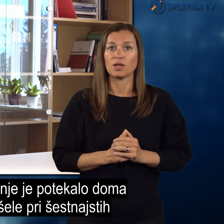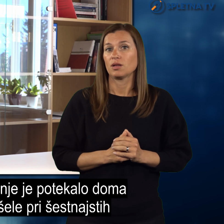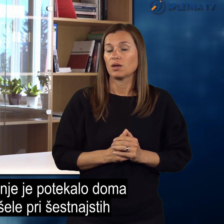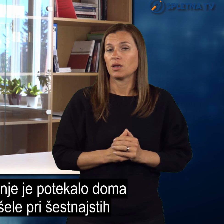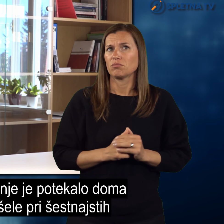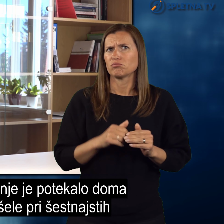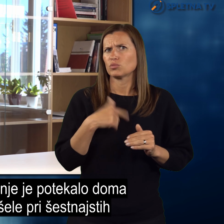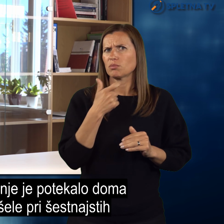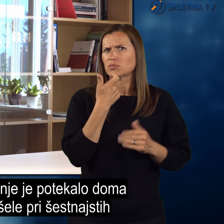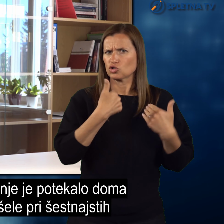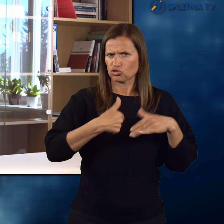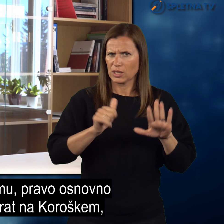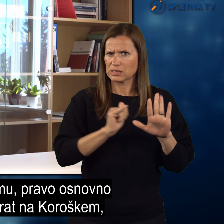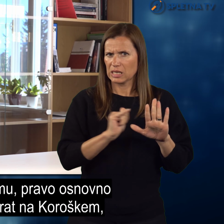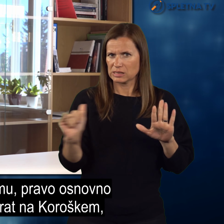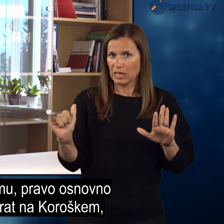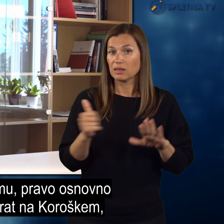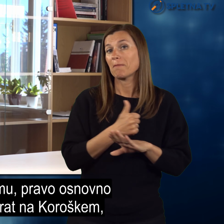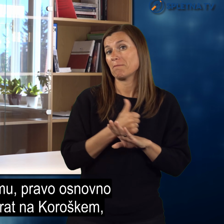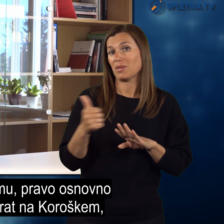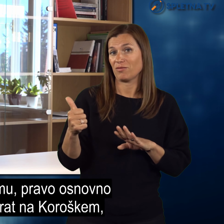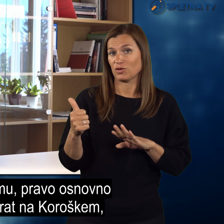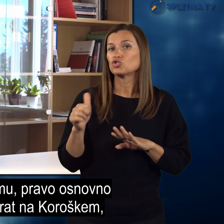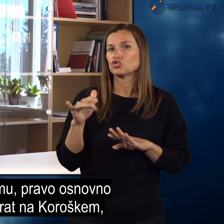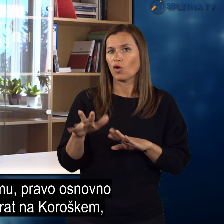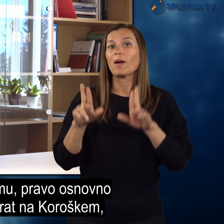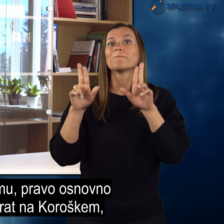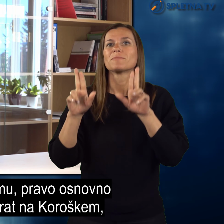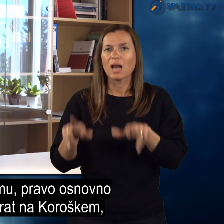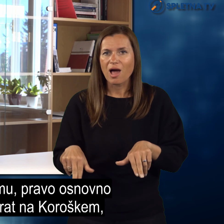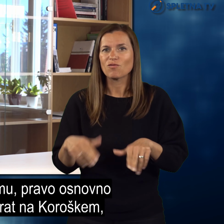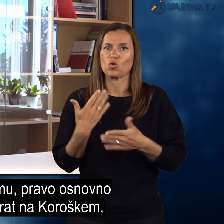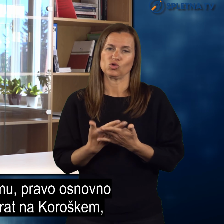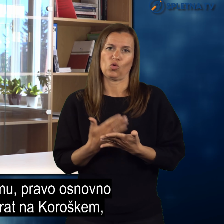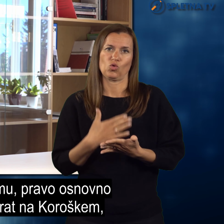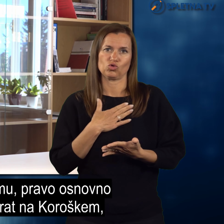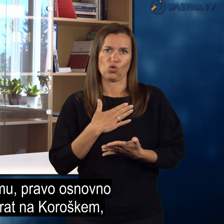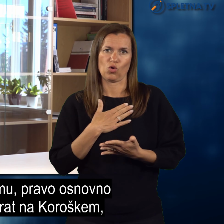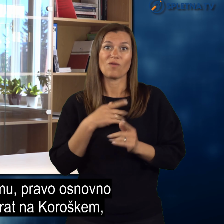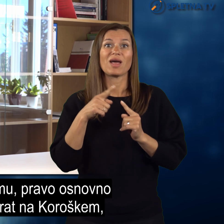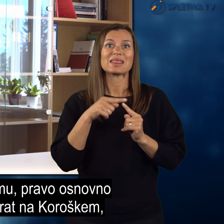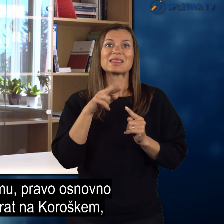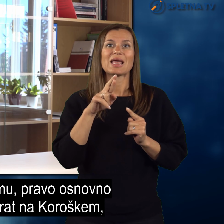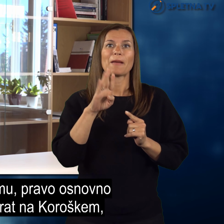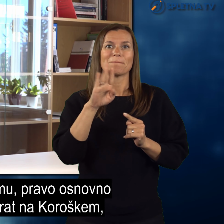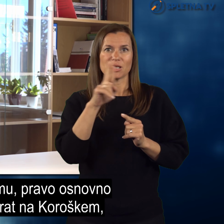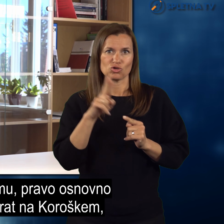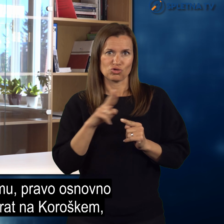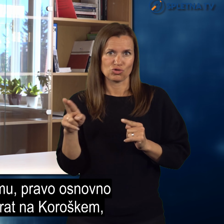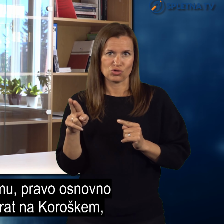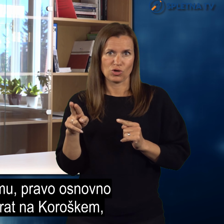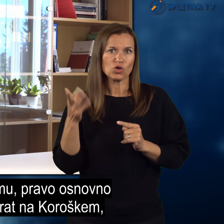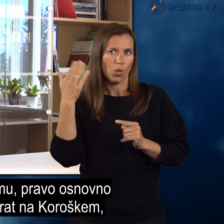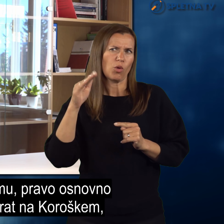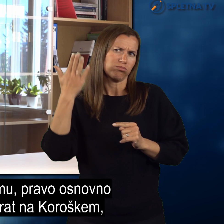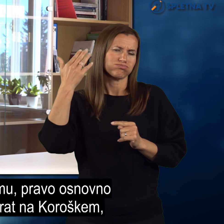in je v bistvu šel šele pri 16 letih v, bi rekli temu, pravo osnovno šolo v Trbiž,